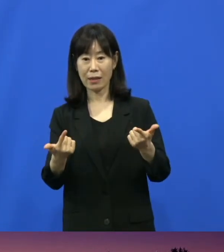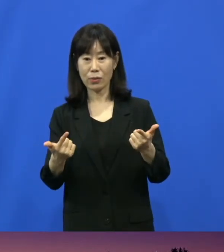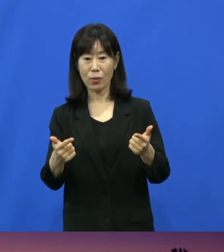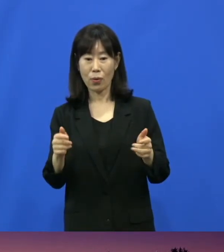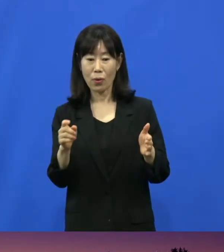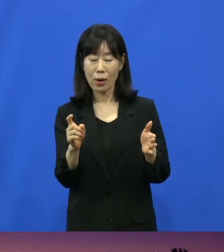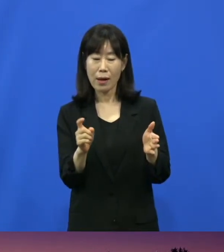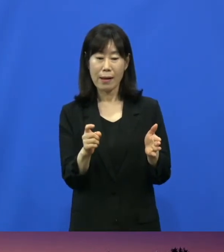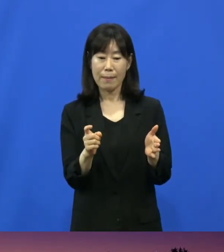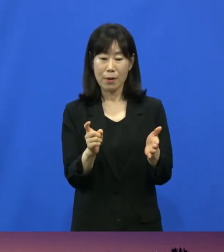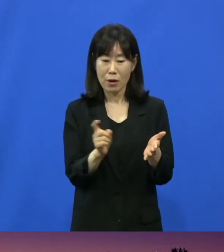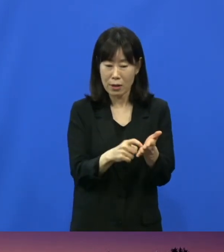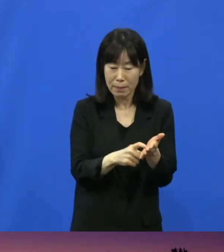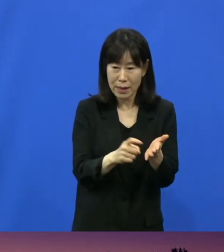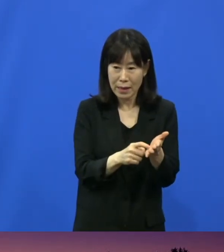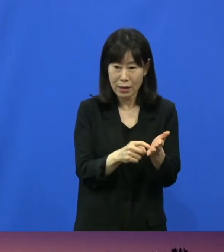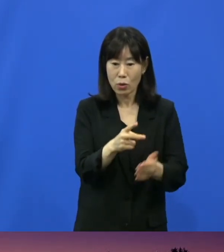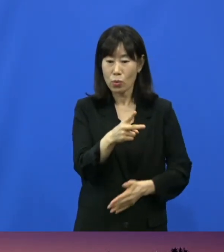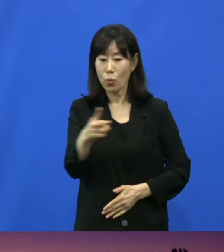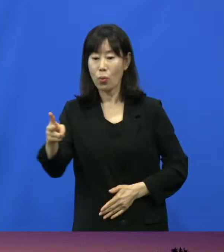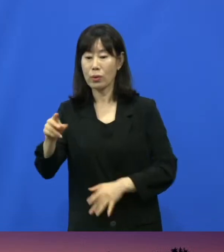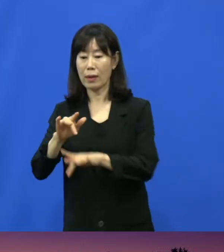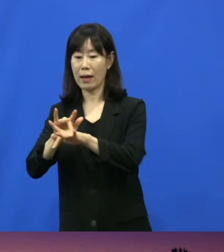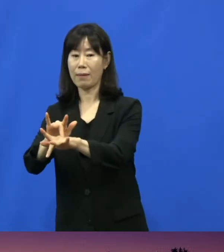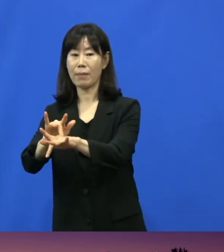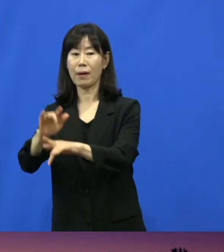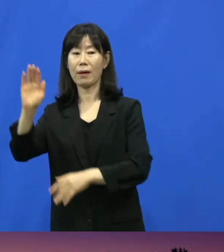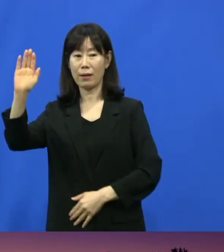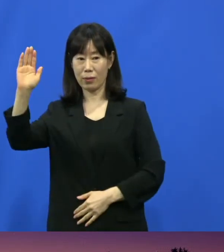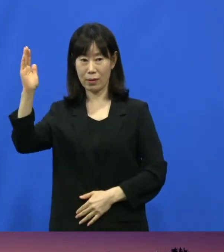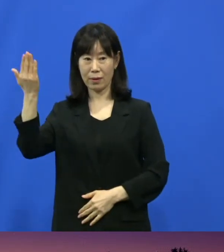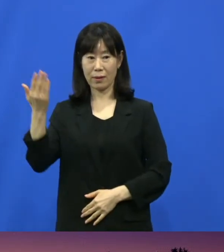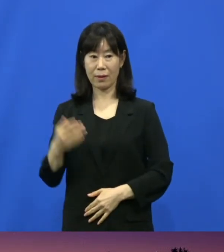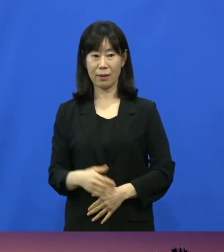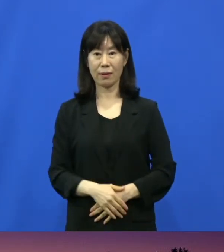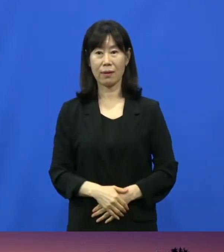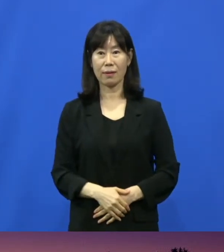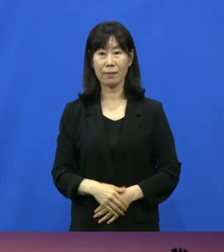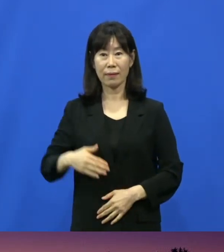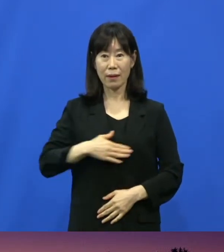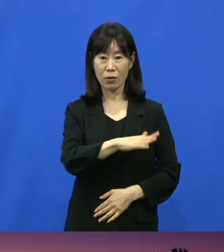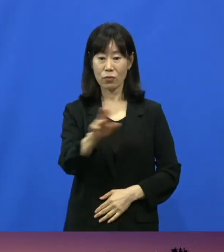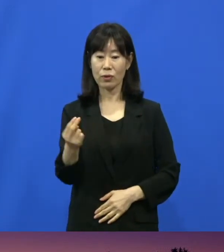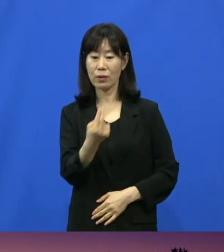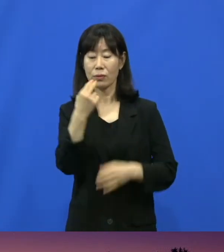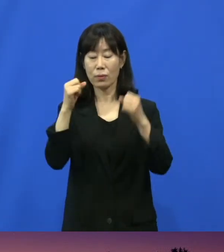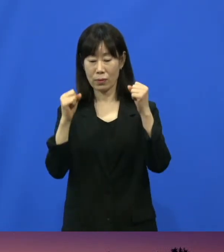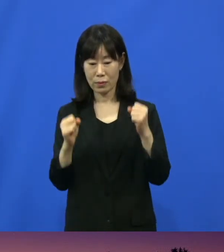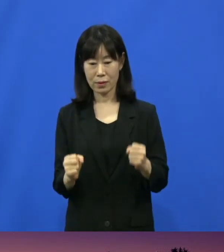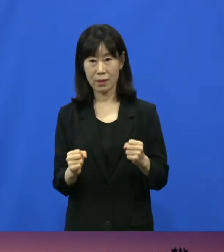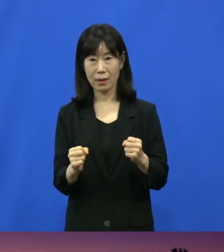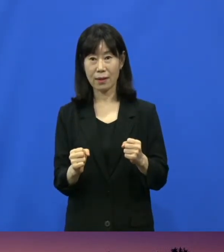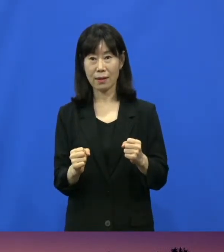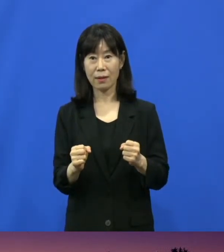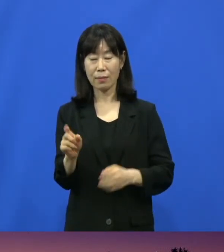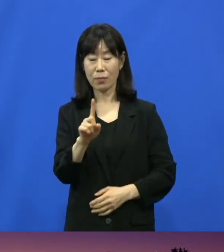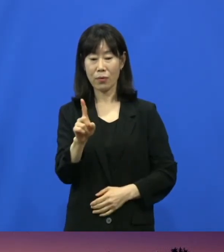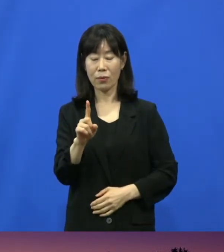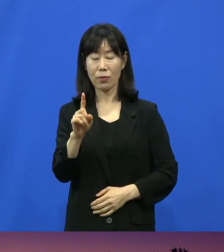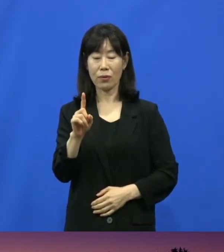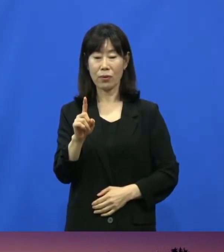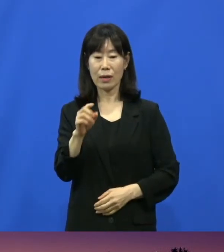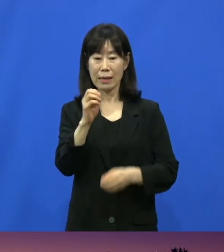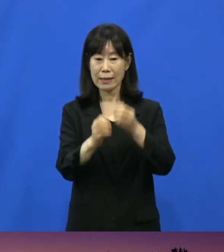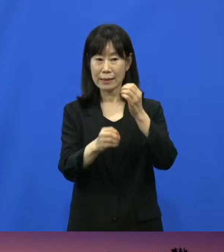자, 이런 시연을 통해서 우리가 누구인가를 확인하냐는 거죠. 우리의 존재. 그럼 오늘 여기 시인은 오늘